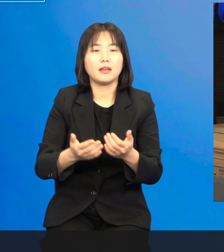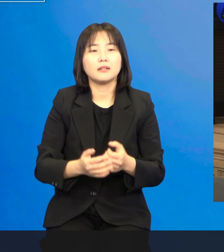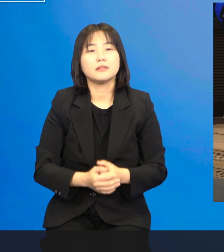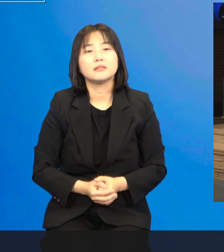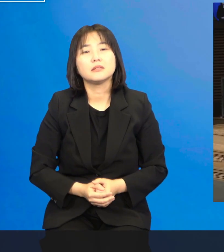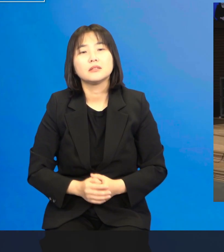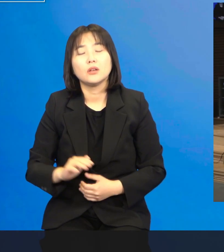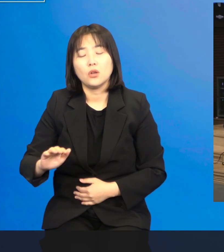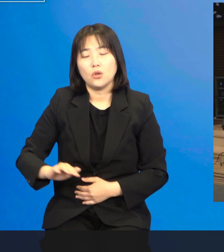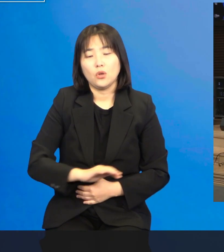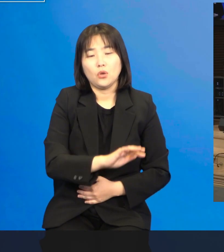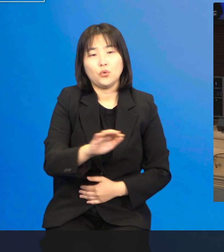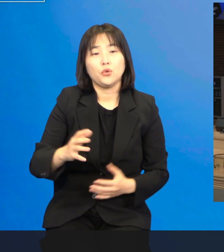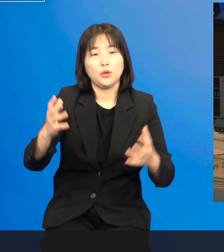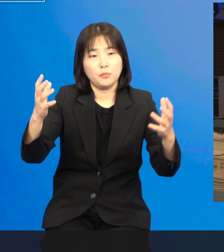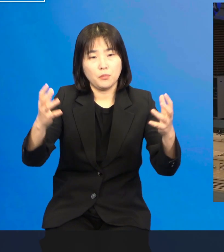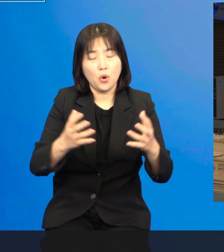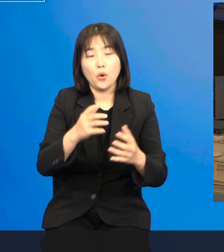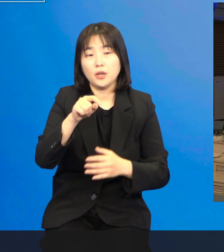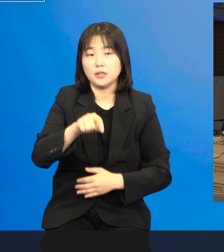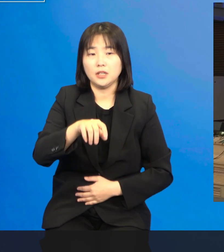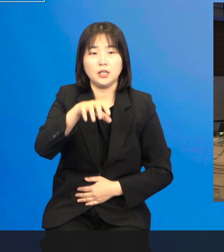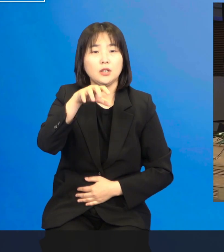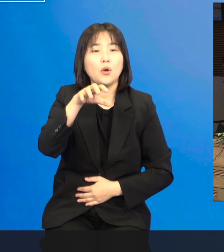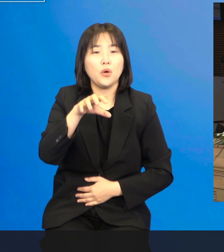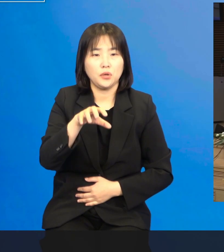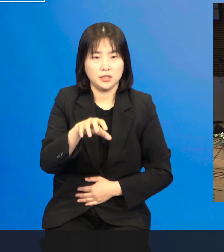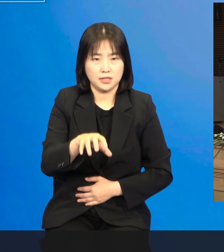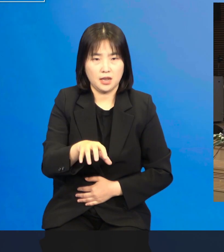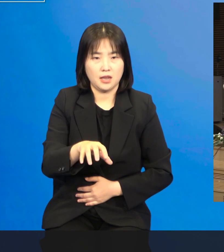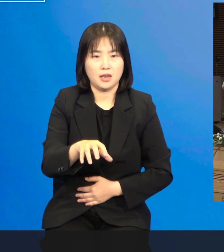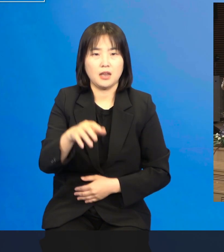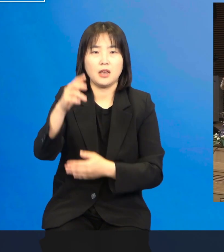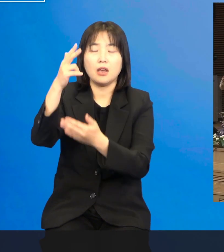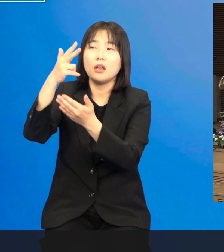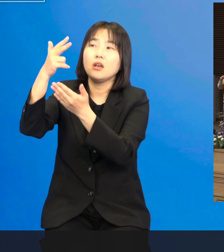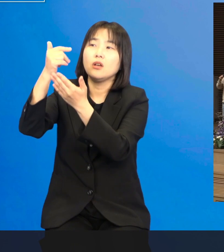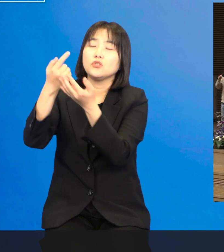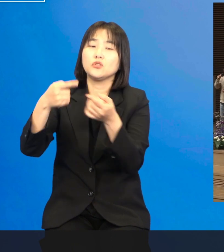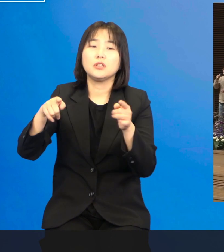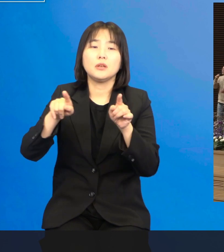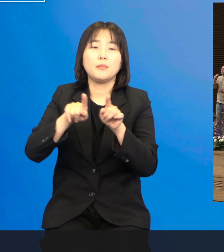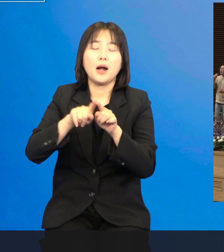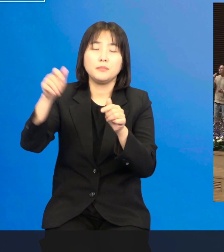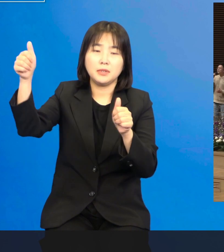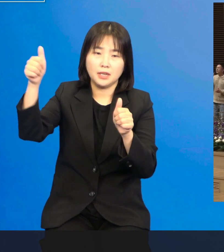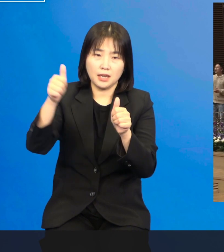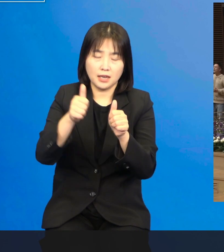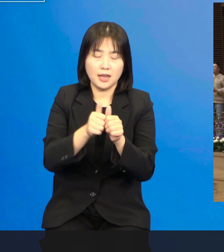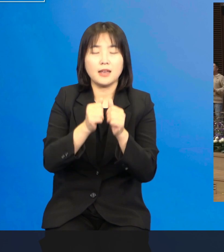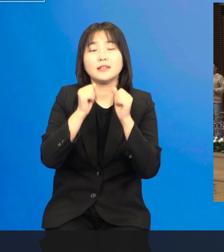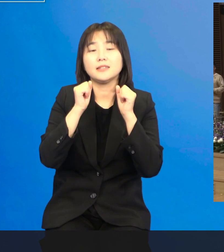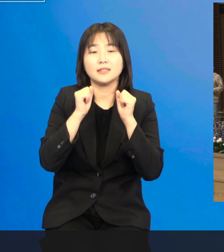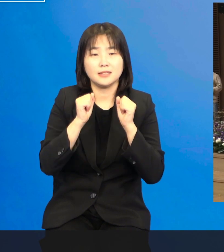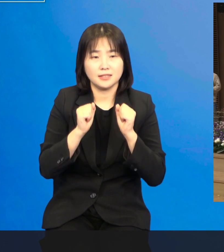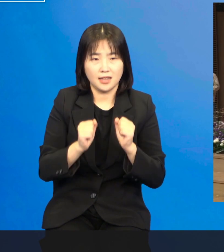이곳에 주님 함께 계시네. 우리 모인 이곳에 주님